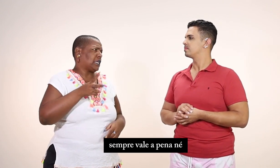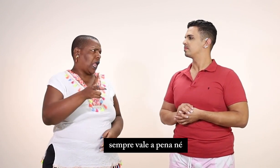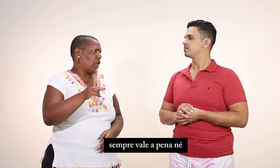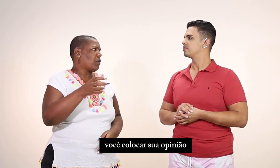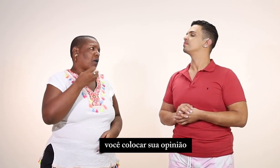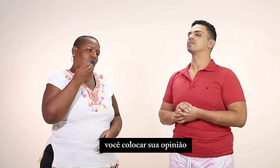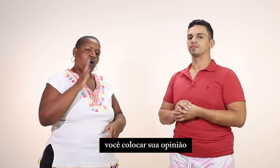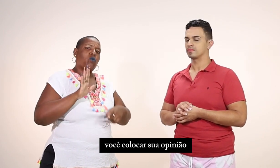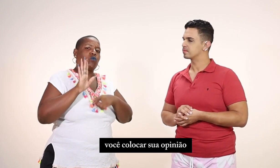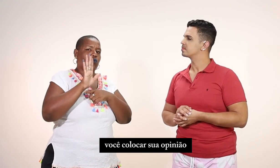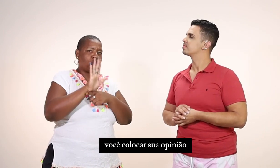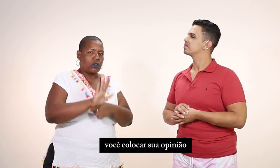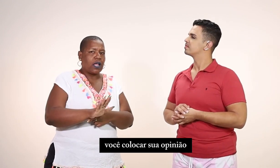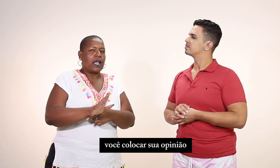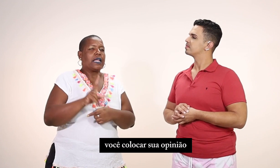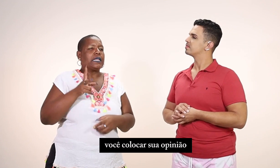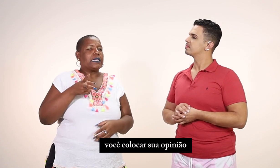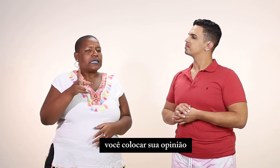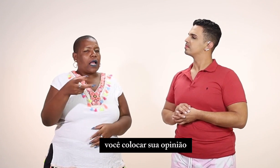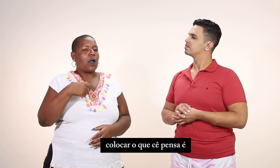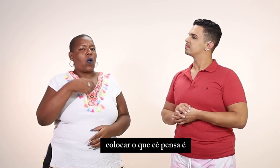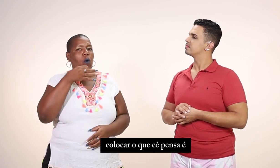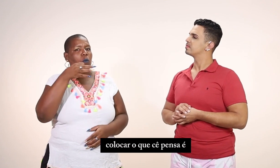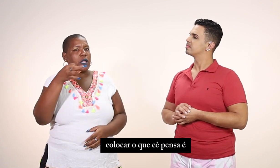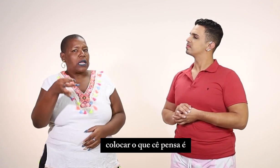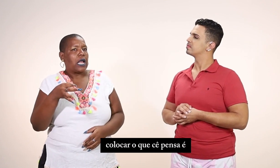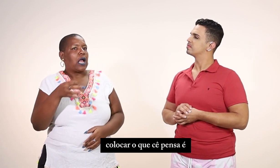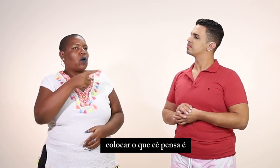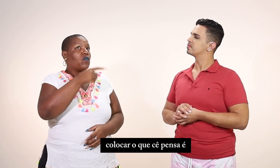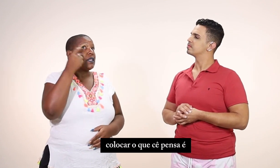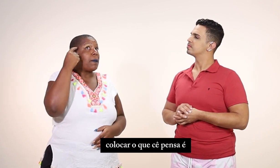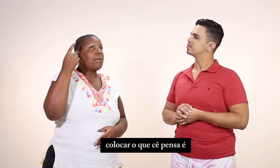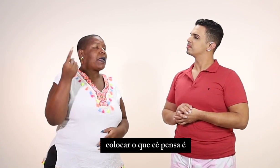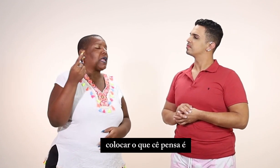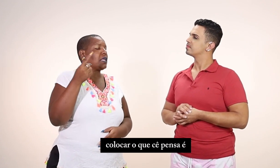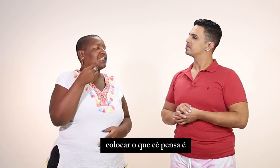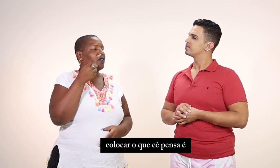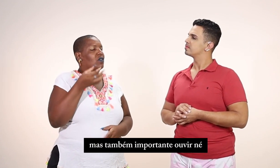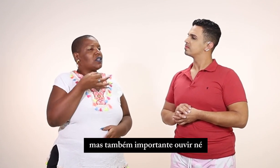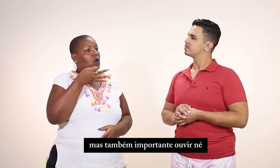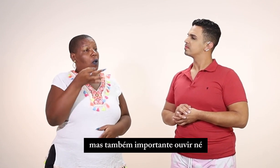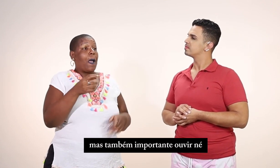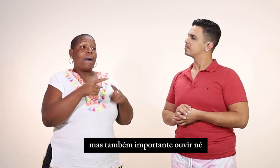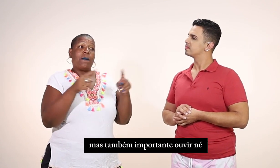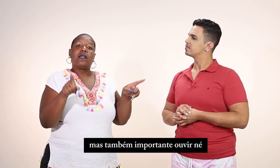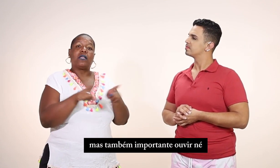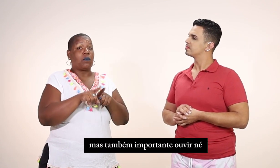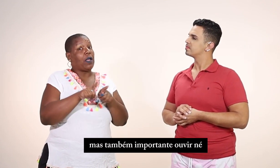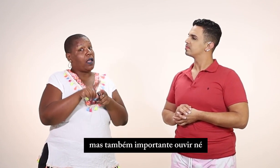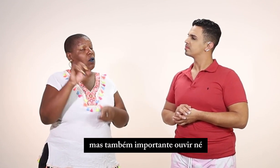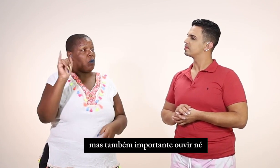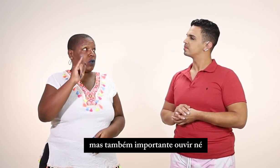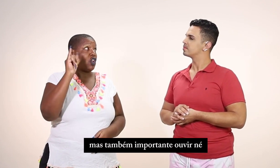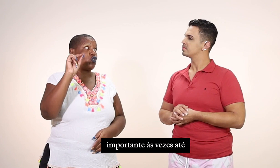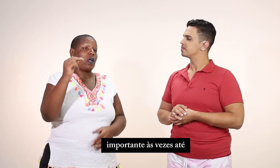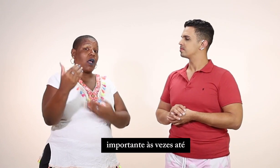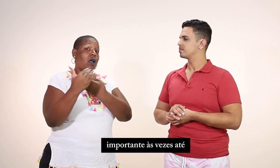né? Você colocar sua opinião, colocar o que você pensa. Mas também é importante ouvir, né? É importante às